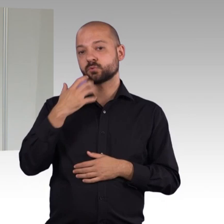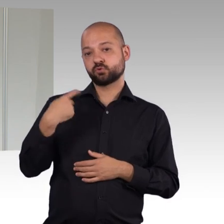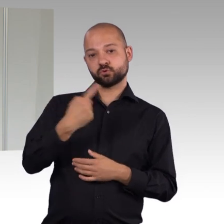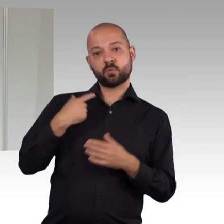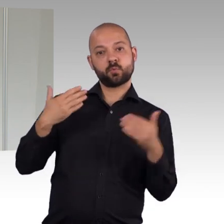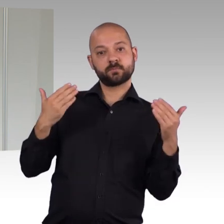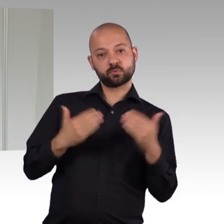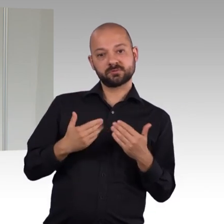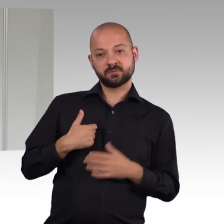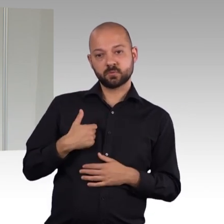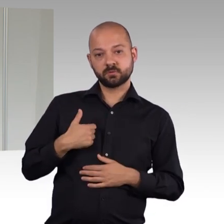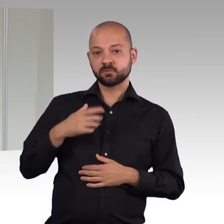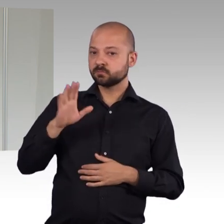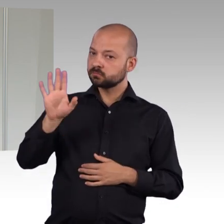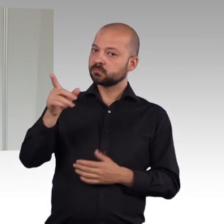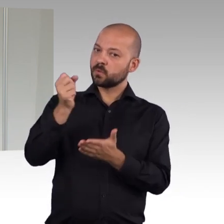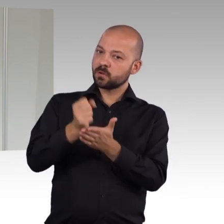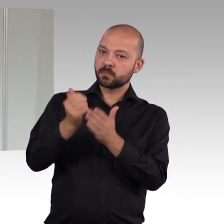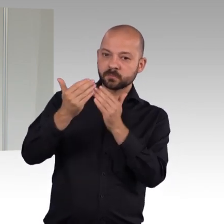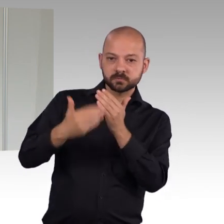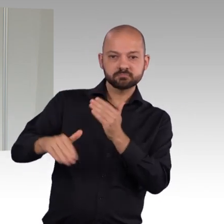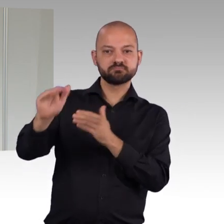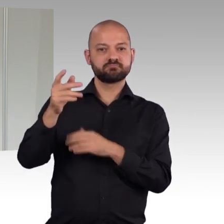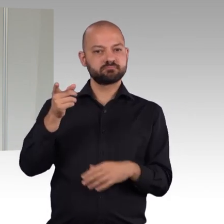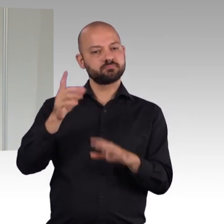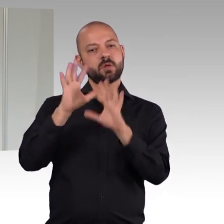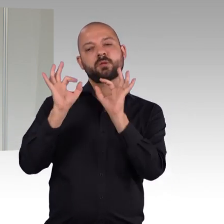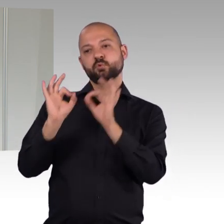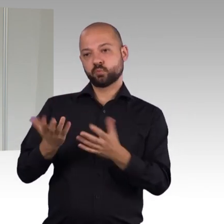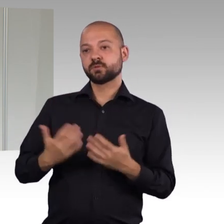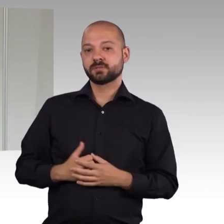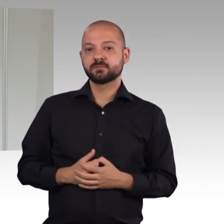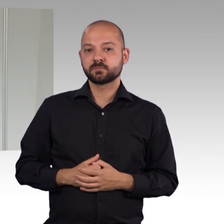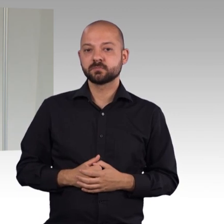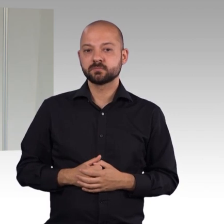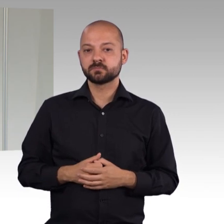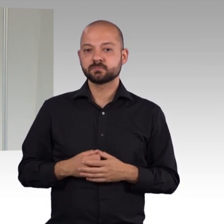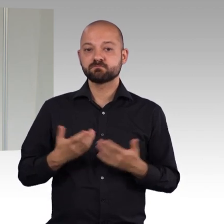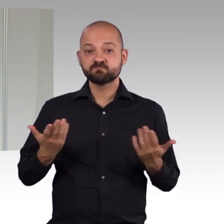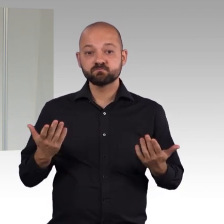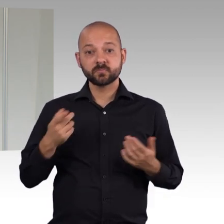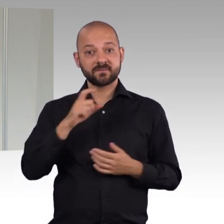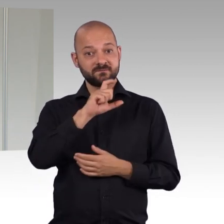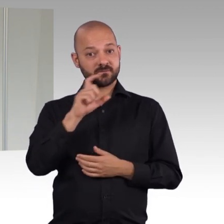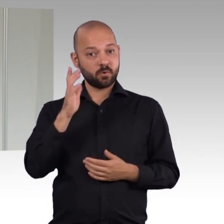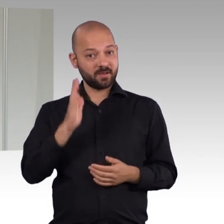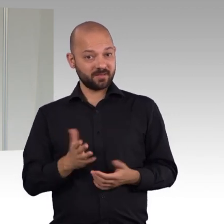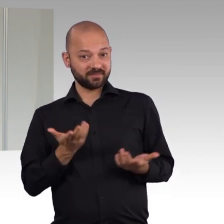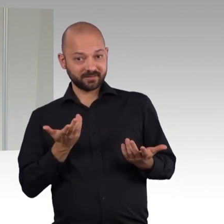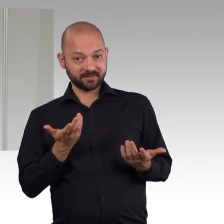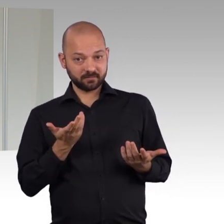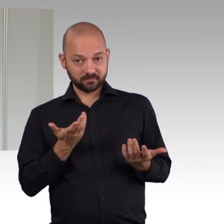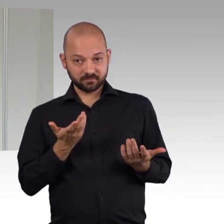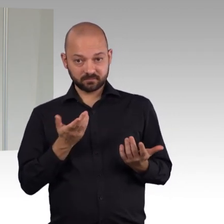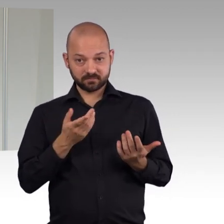wirklich nicht mehr hören. Es braucht nur noch viel mehr Geld und dann wird endlich alles gut. Ja, glauben Sie dieses Märchen in der Union